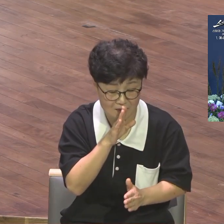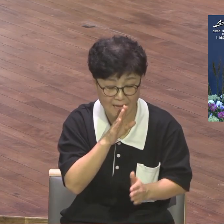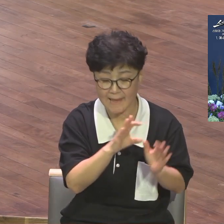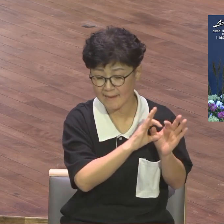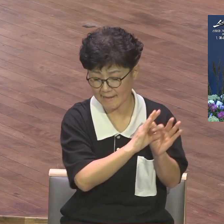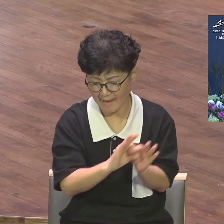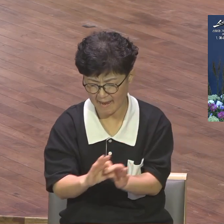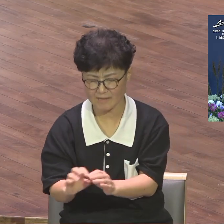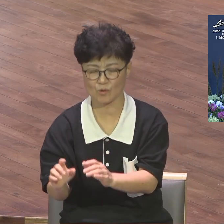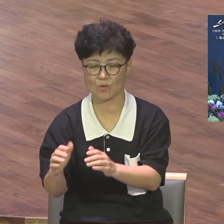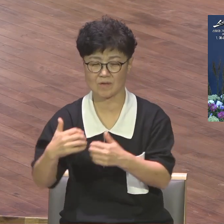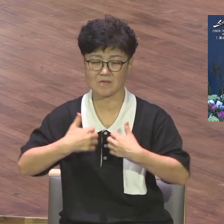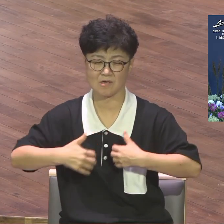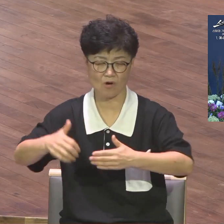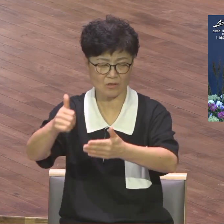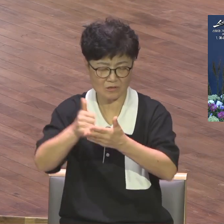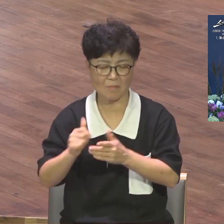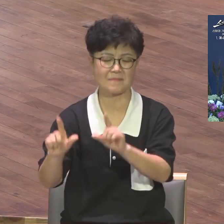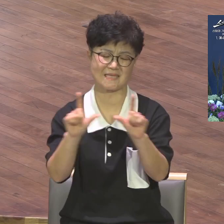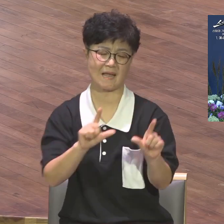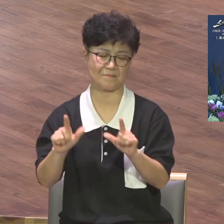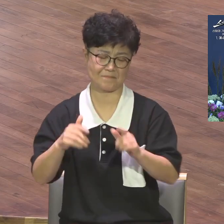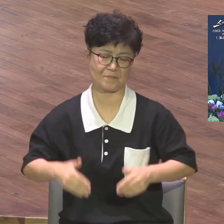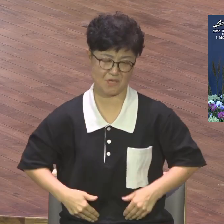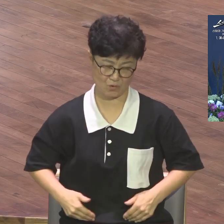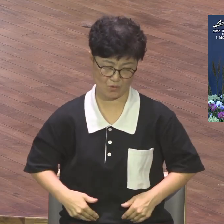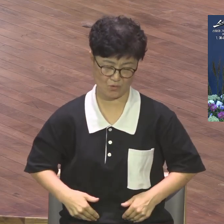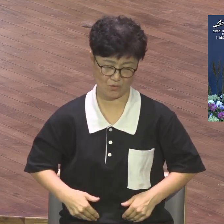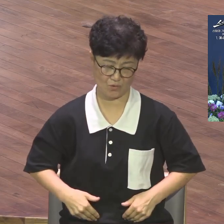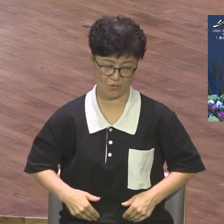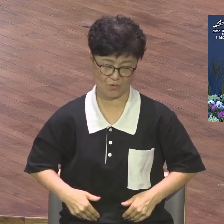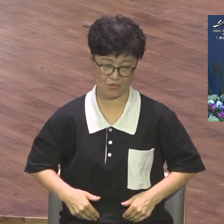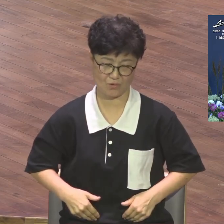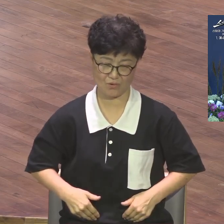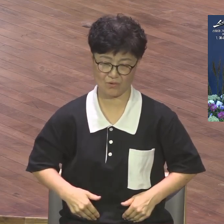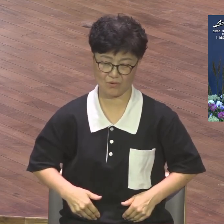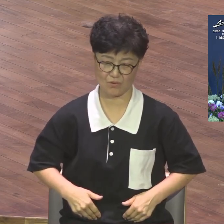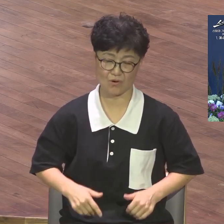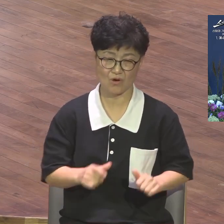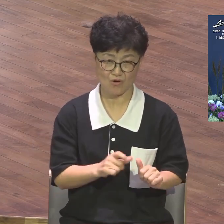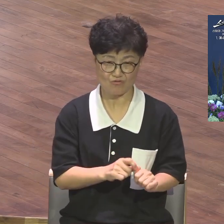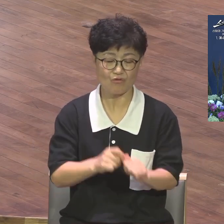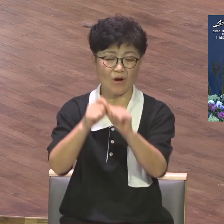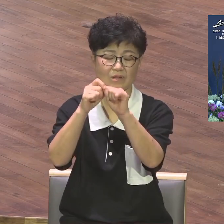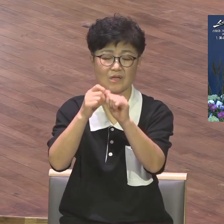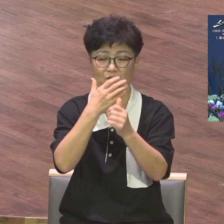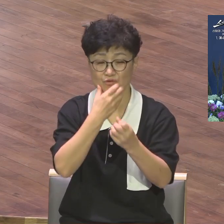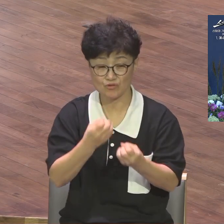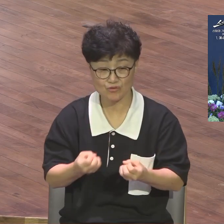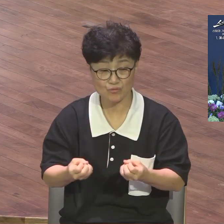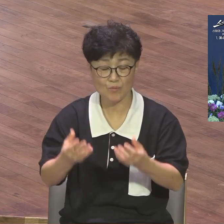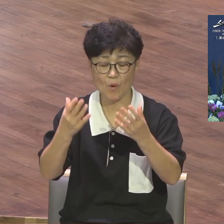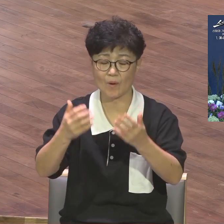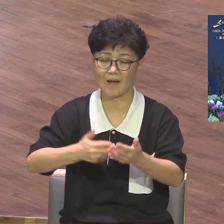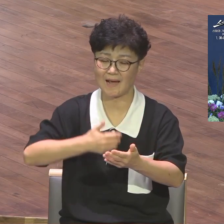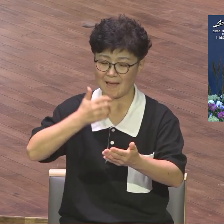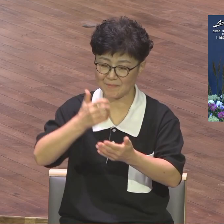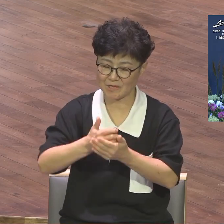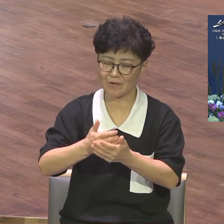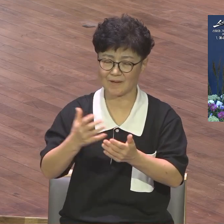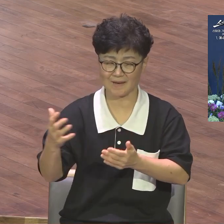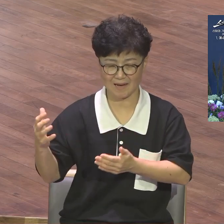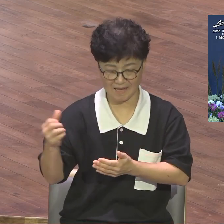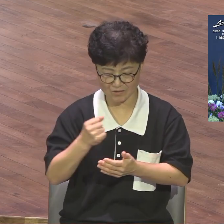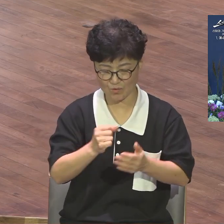연결. 구원 한번 받은 거로 끝난 것이 아니라 이제는 삭개오가 맛보는 이 구원의 축복, 구원의 감격 우리도 누려야